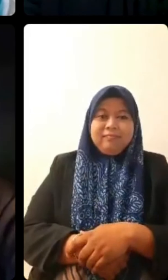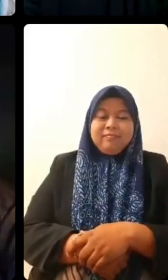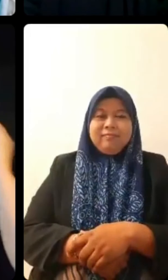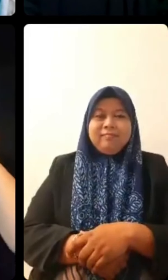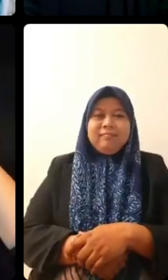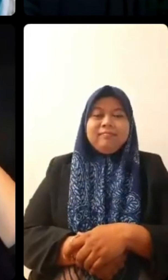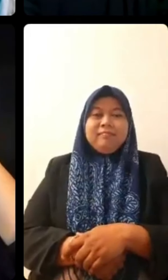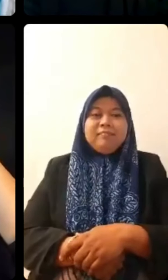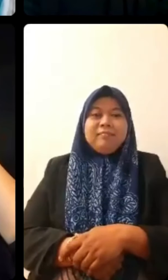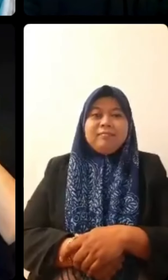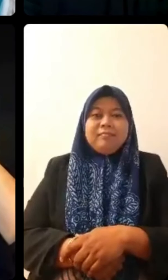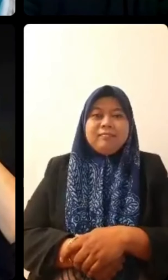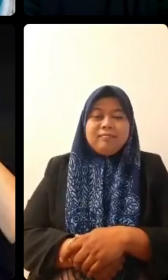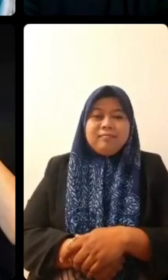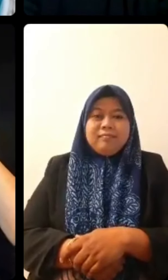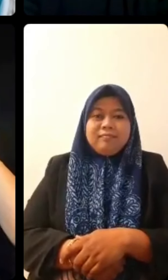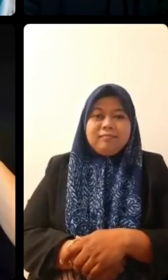Okay, saya bacakan soalan.